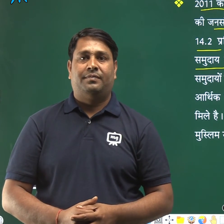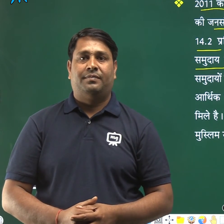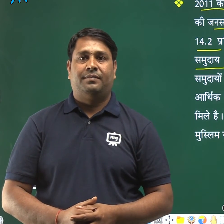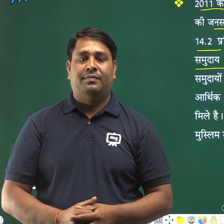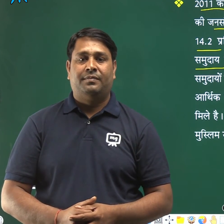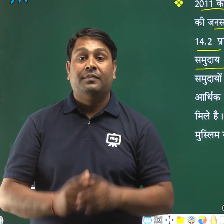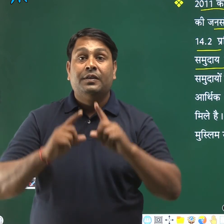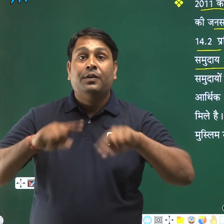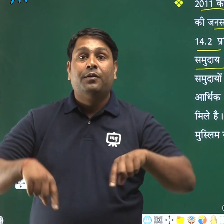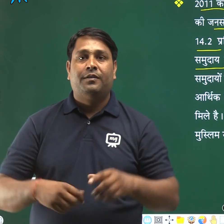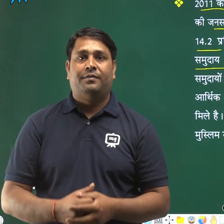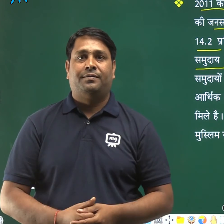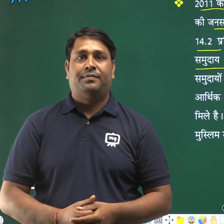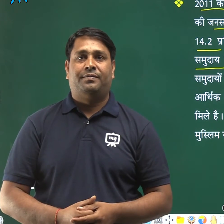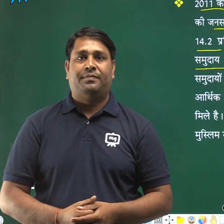क्योंकि